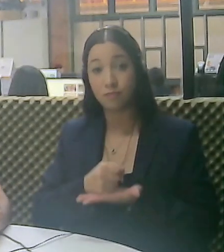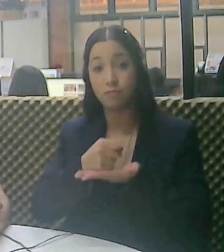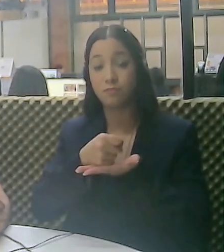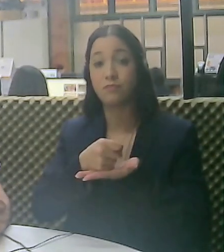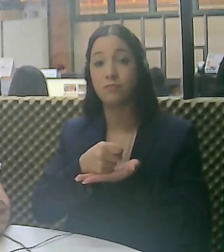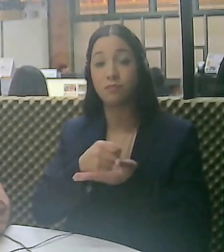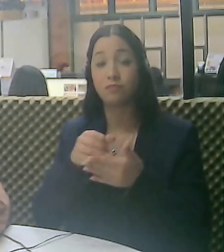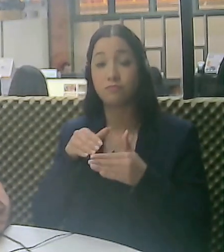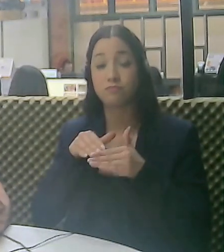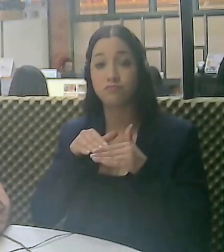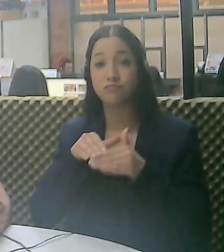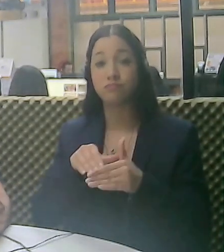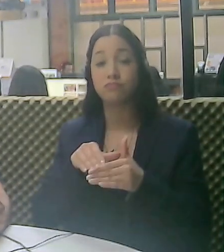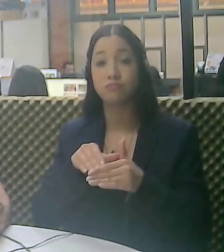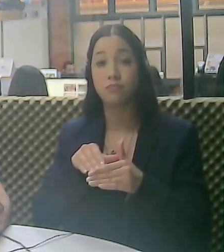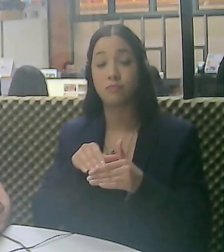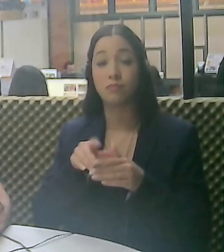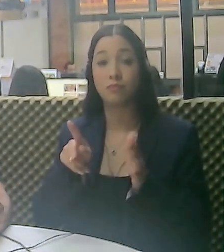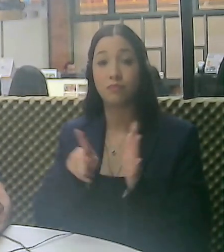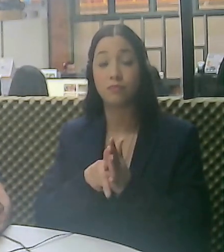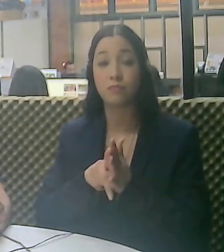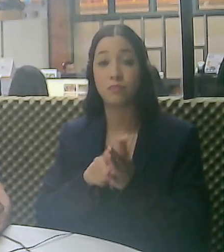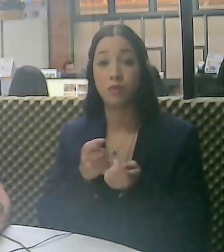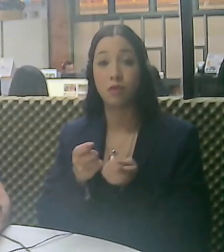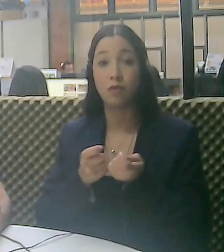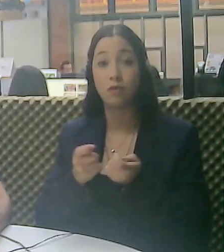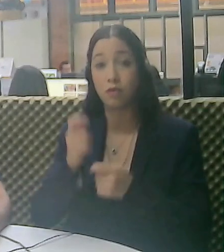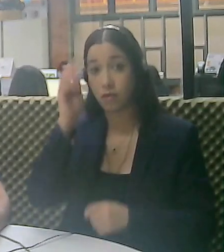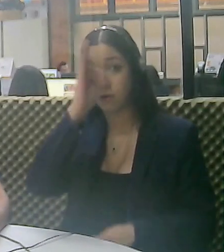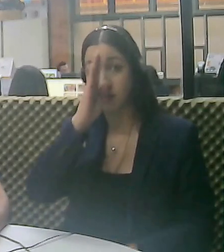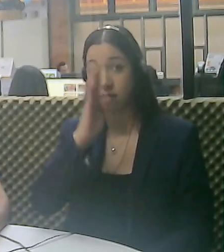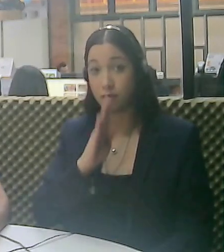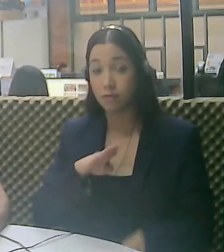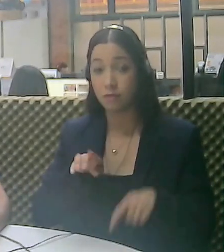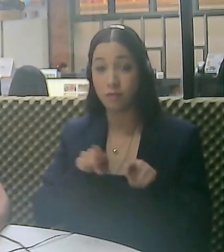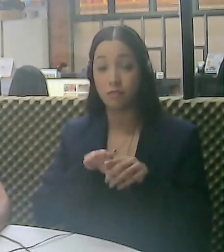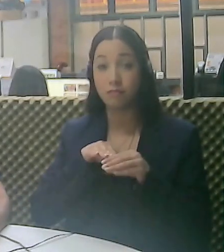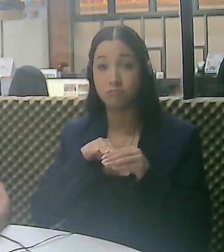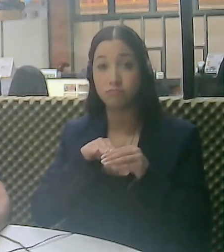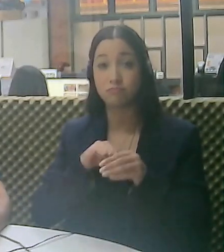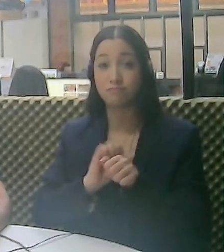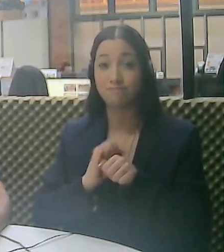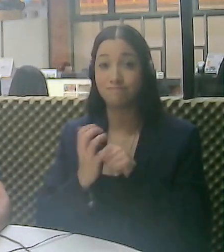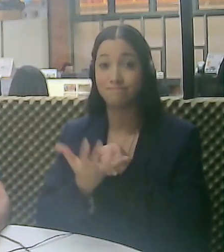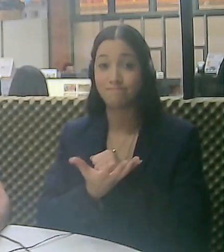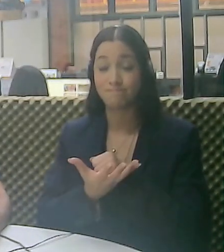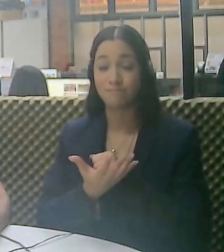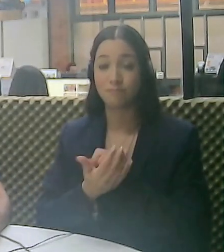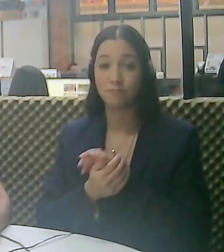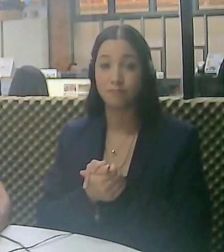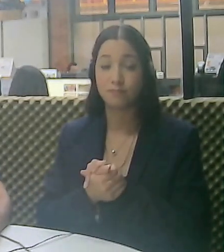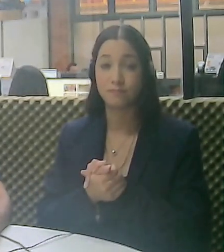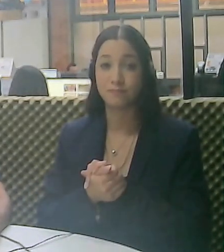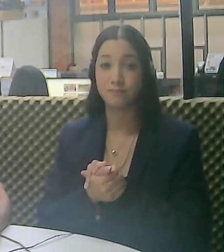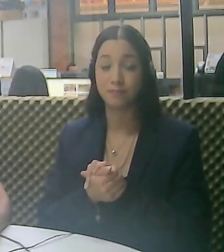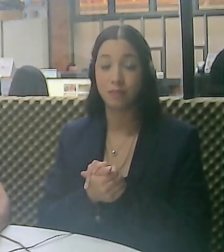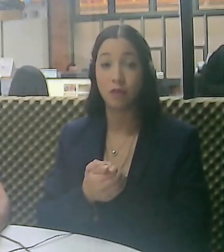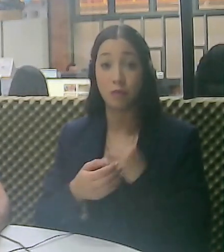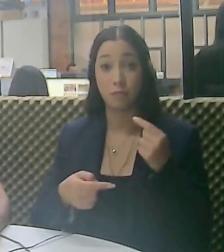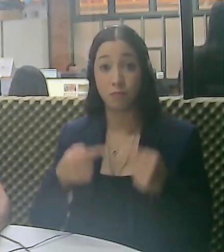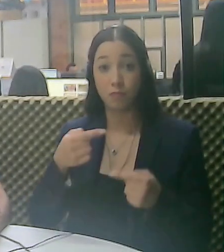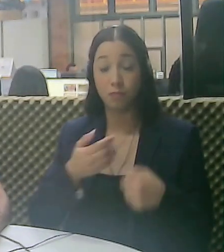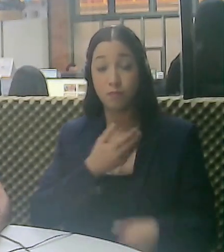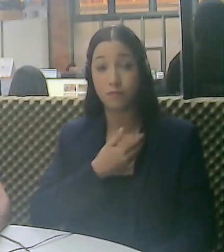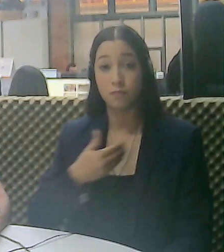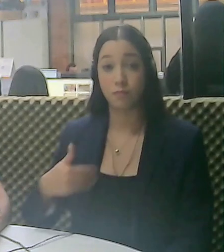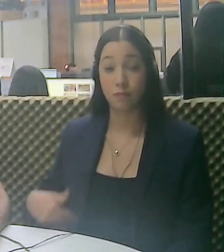aos impactos da conjuntura econômica nacional e os impactos também da pandemia de Covid-19. Uma das políticas